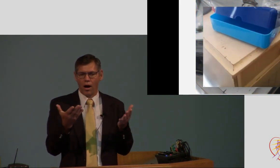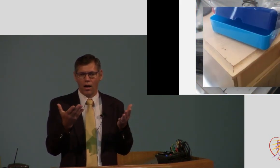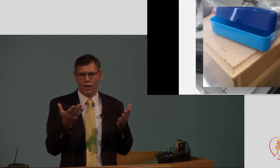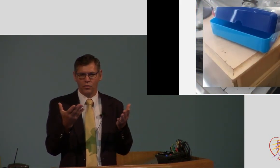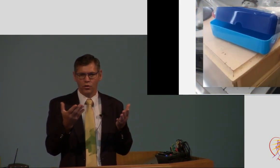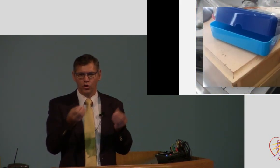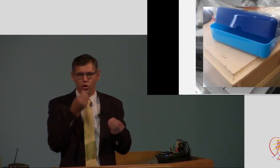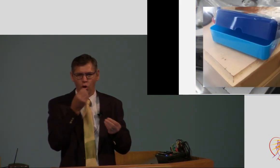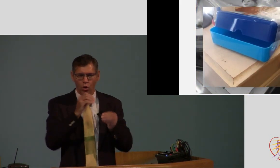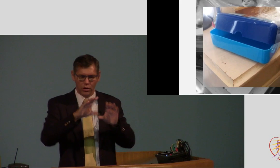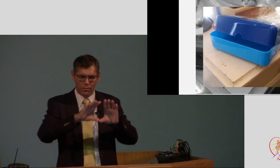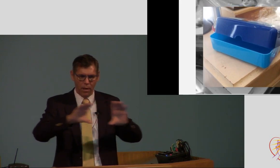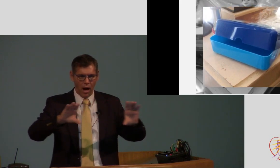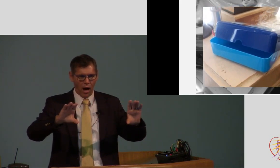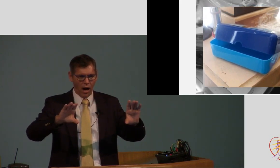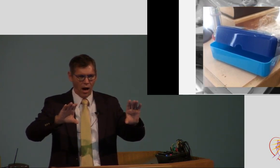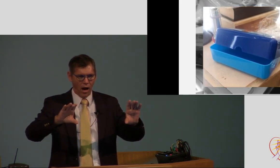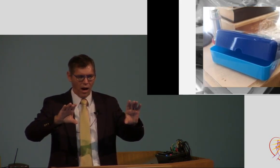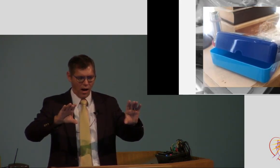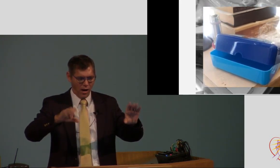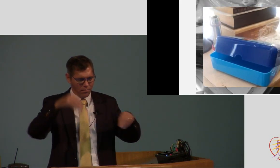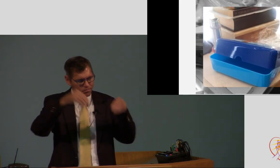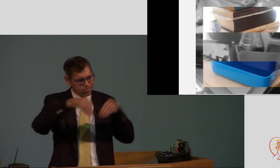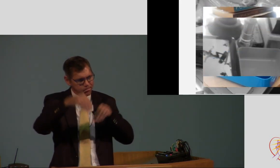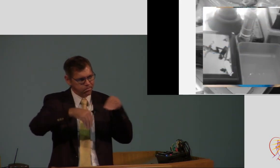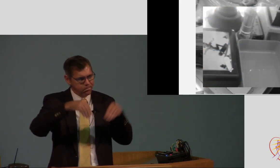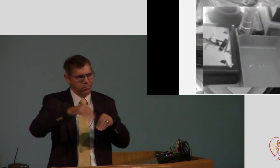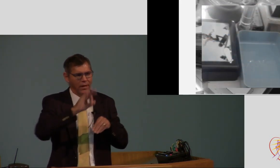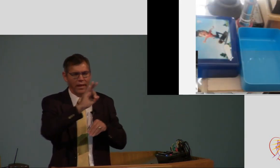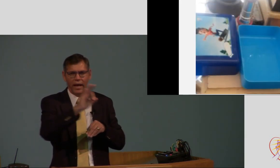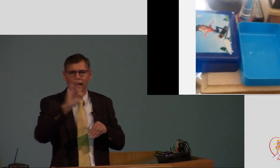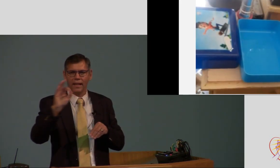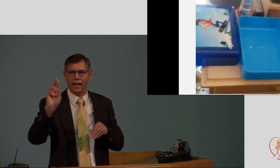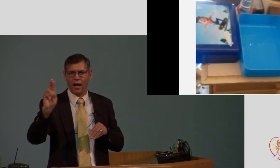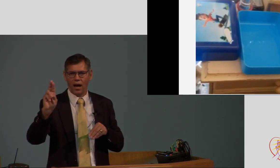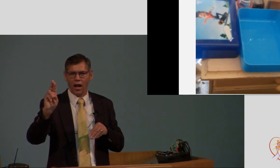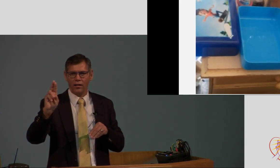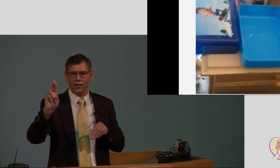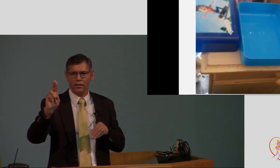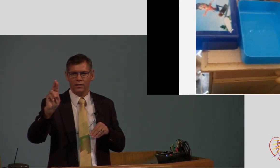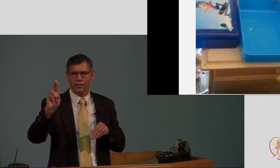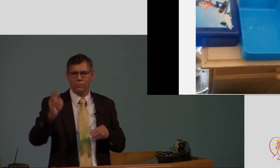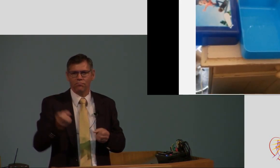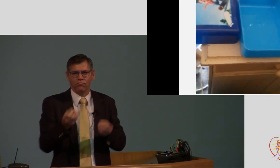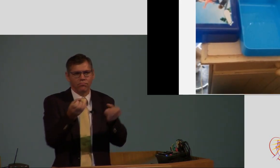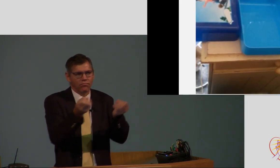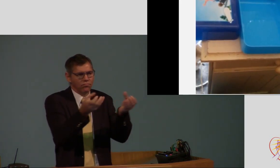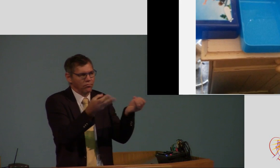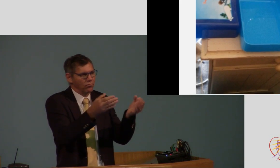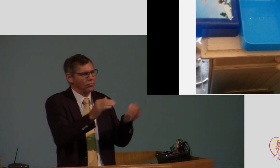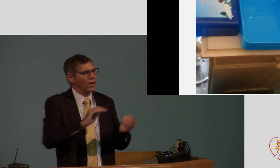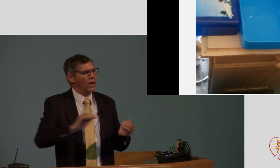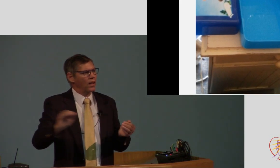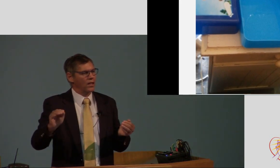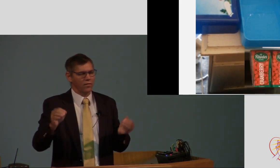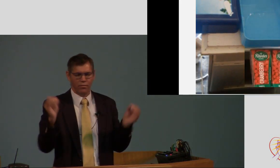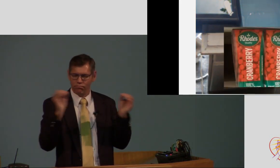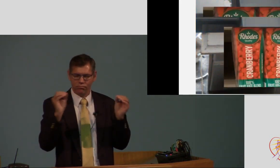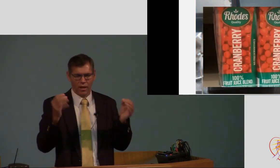Daar's een wat lief is vir my, daar's een wat sing oor my. Hy